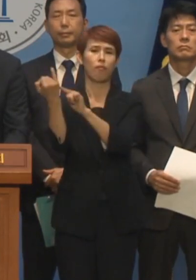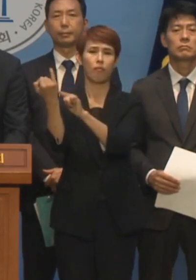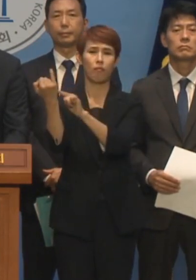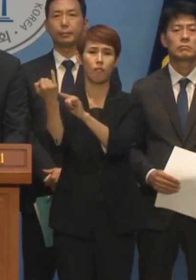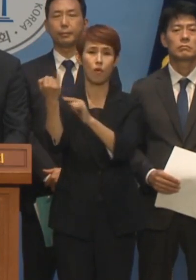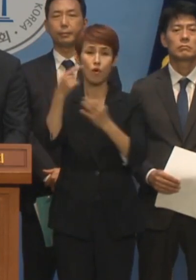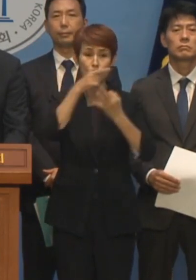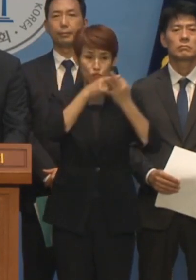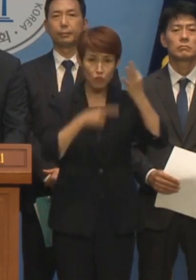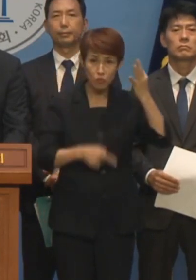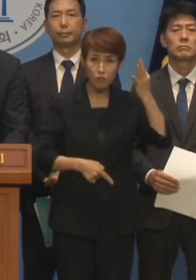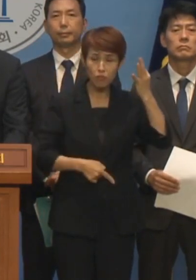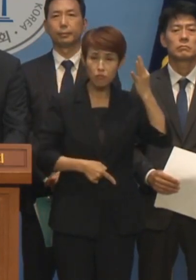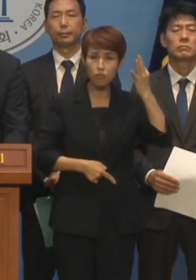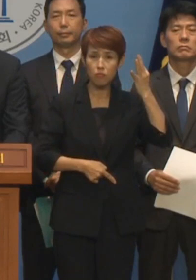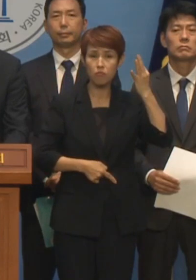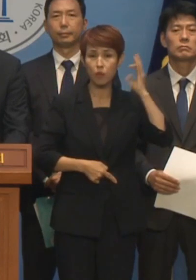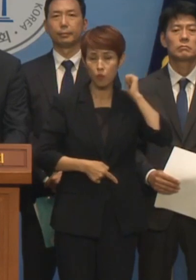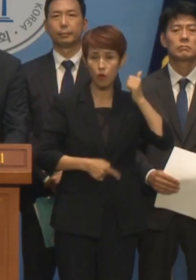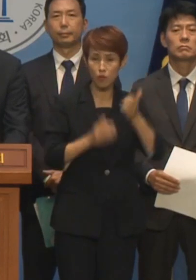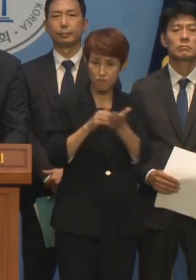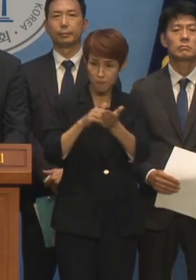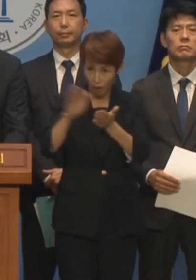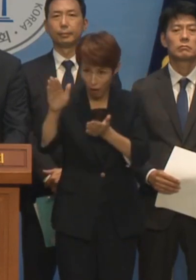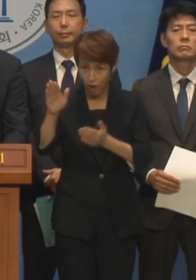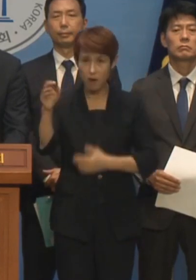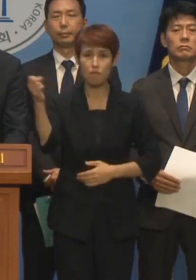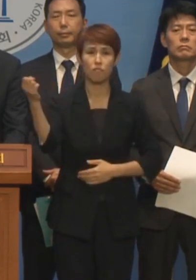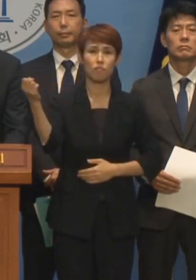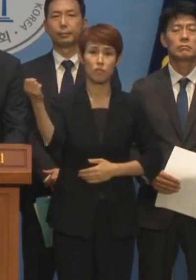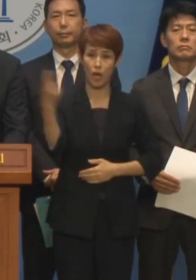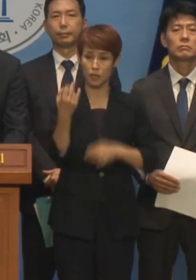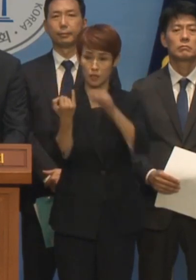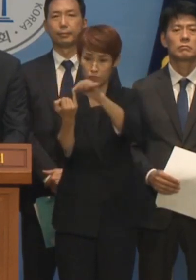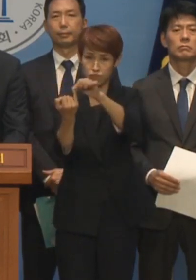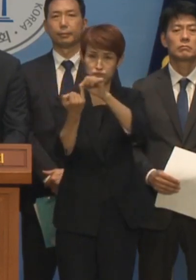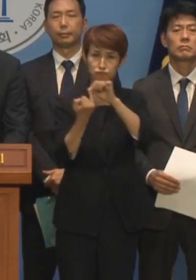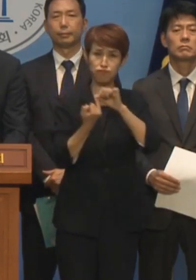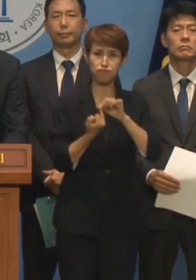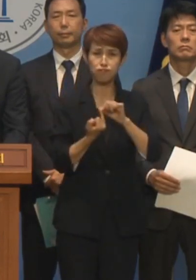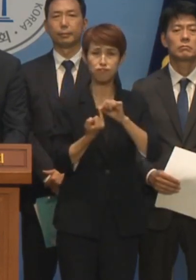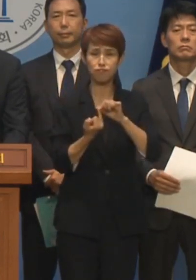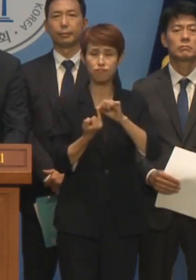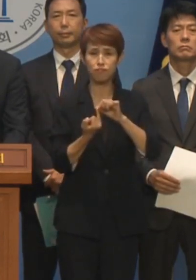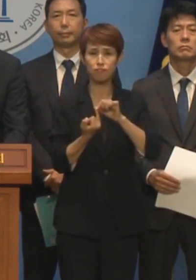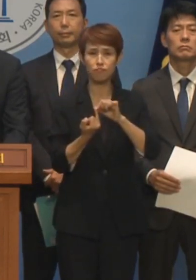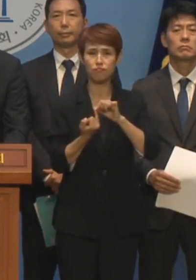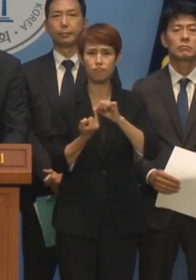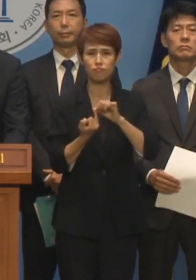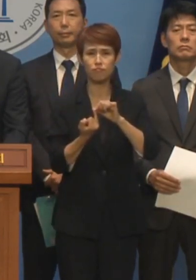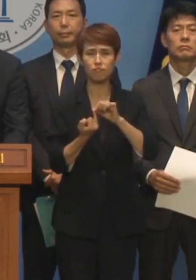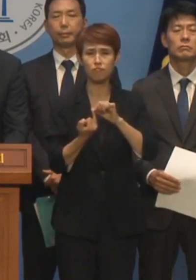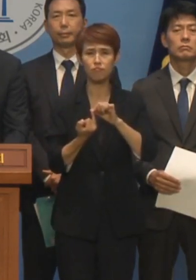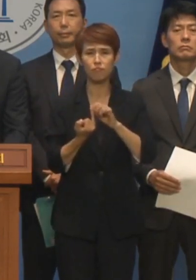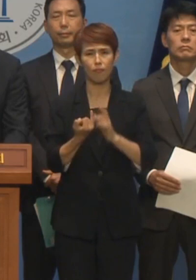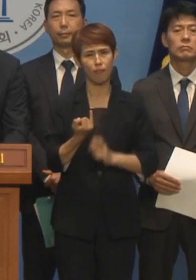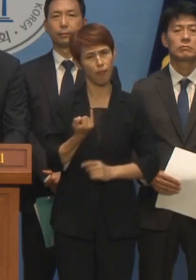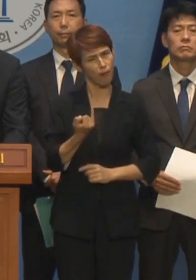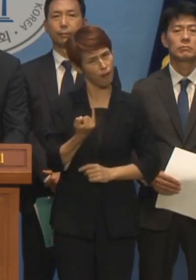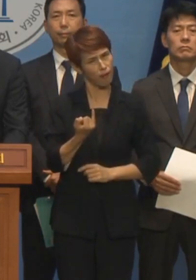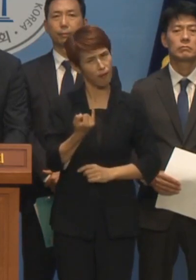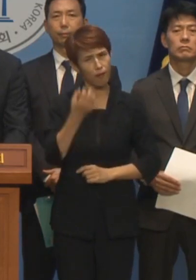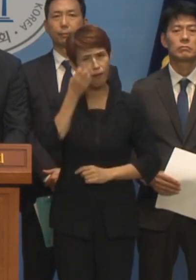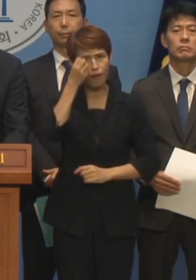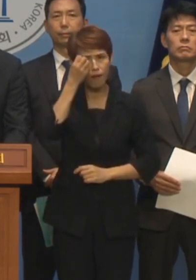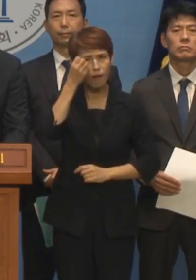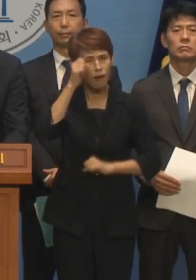스스로 퇴출시키고 스스로 다시 오늘 방통위원장이 지명하는 너무나 모순적인